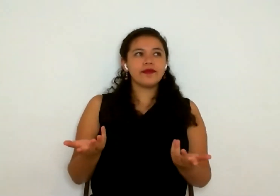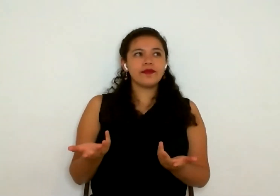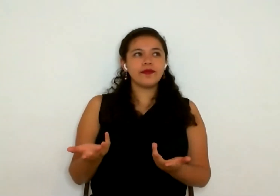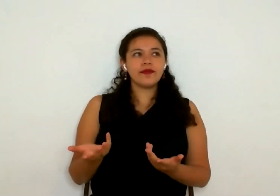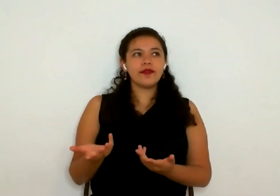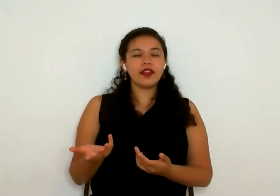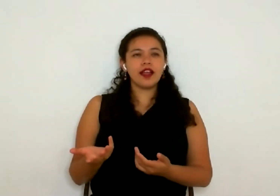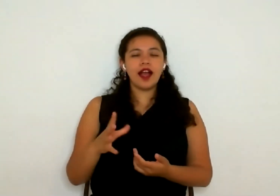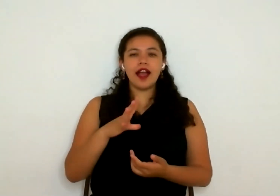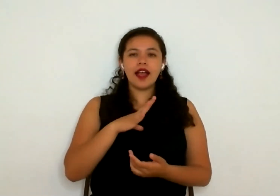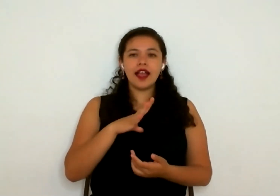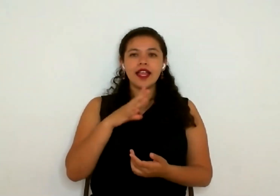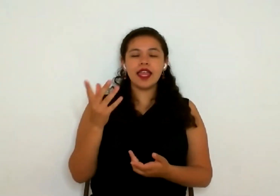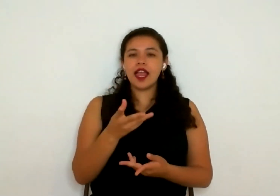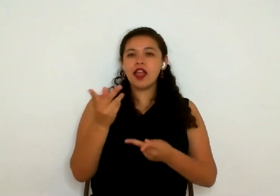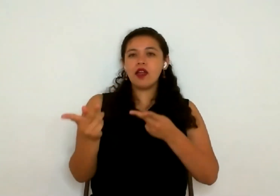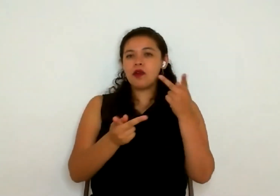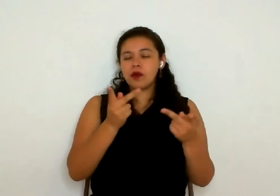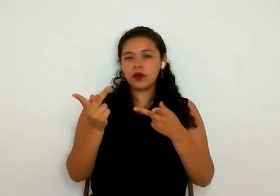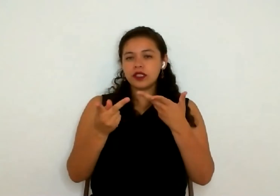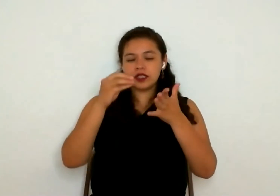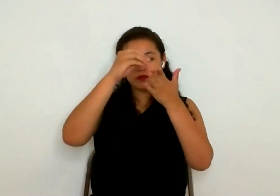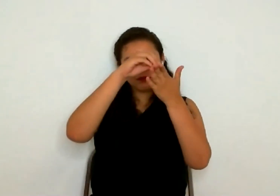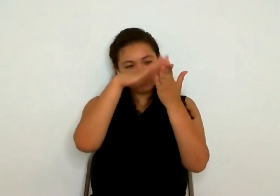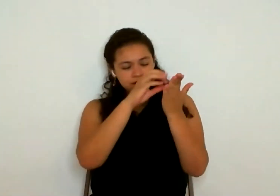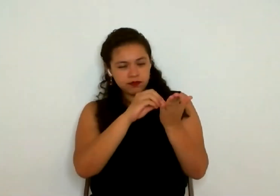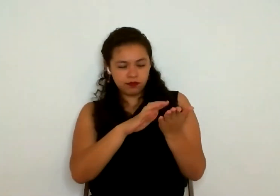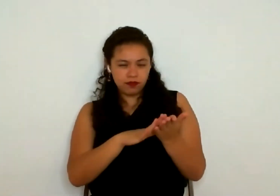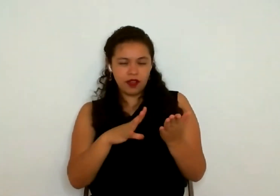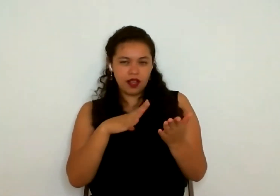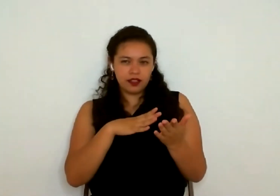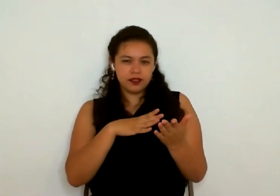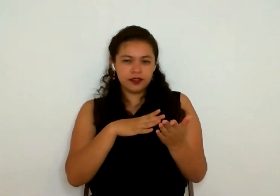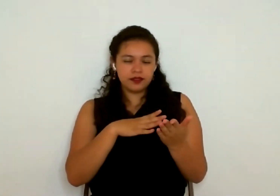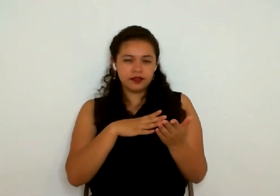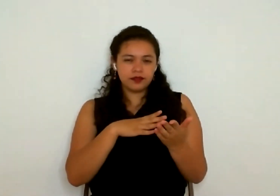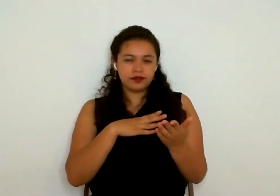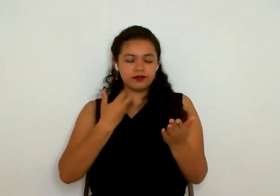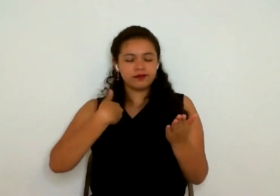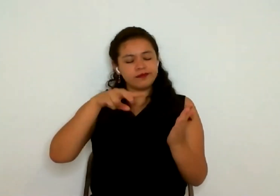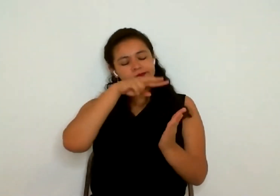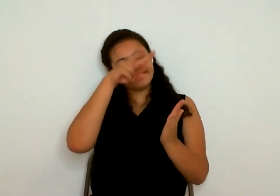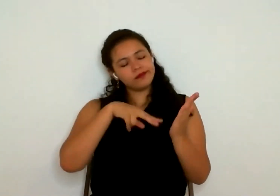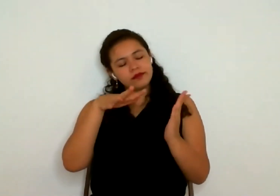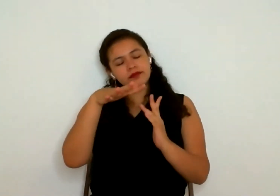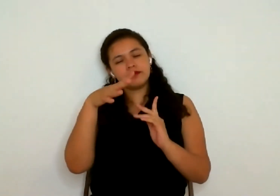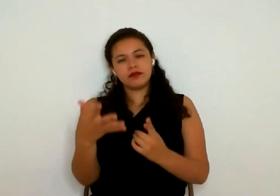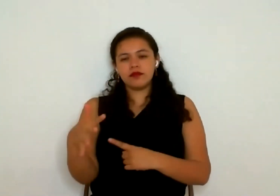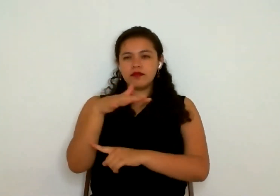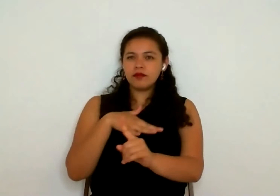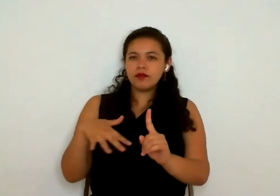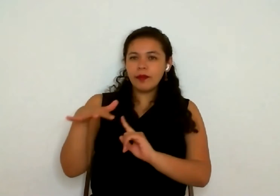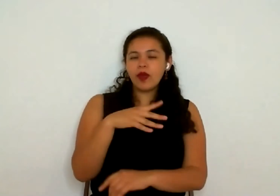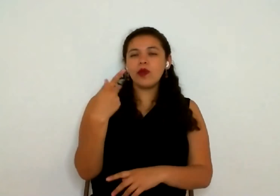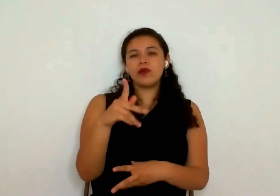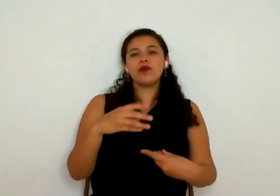en el cuestionario formulario que manejamos vemos qué situación en qué forma de vida a